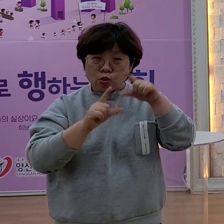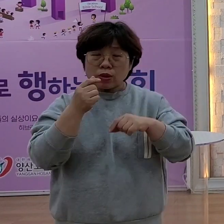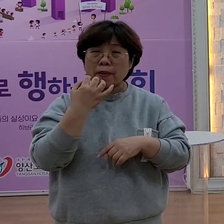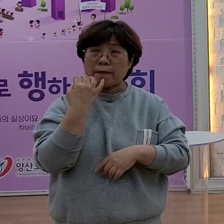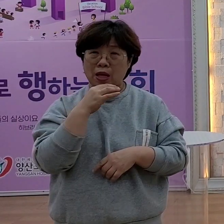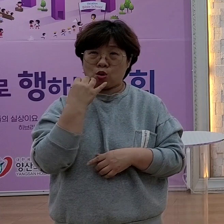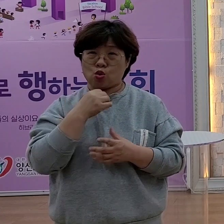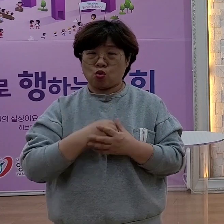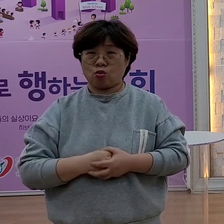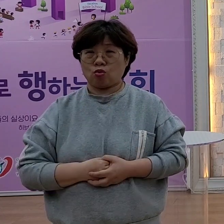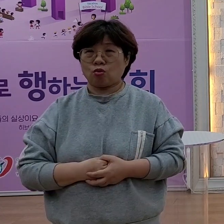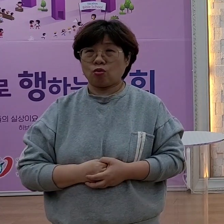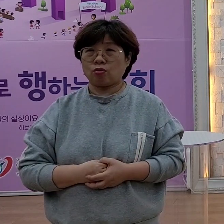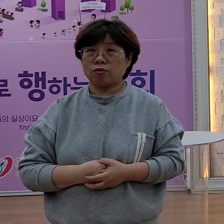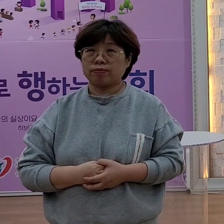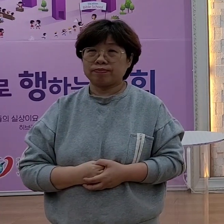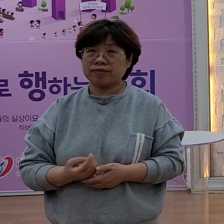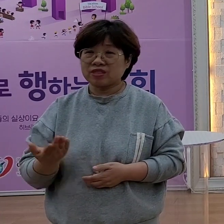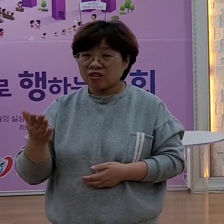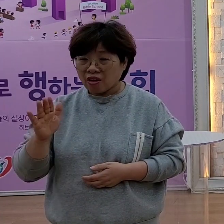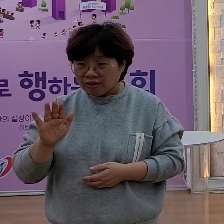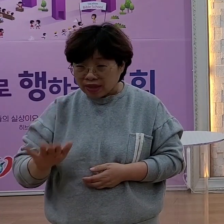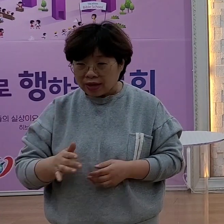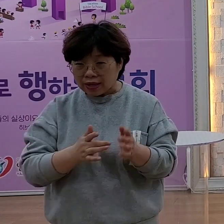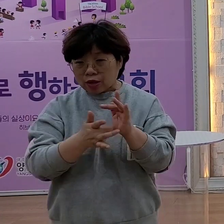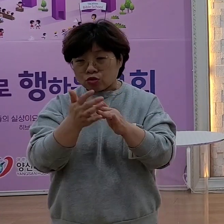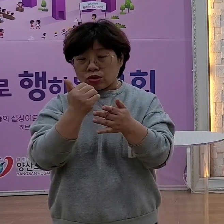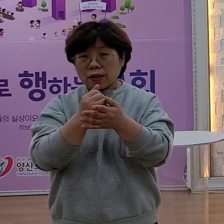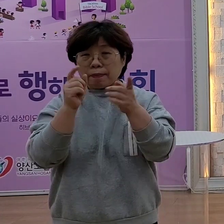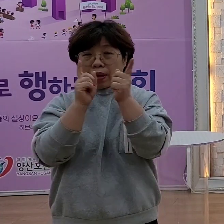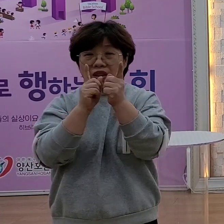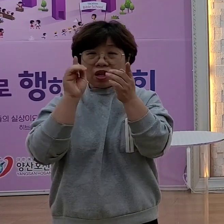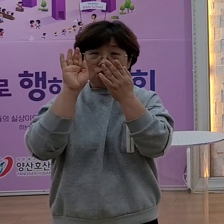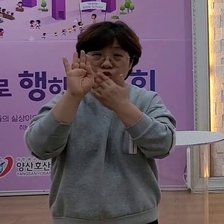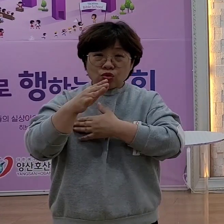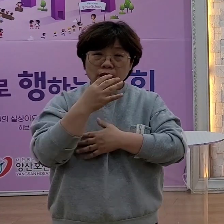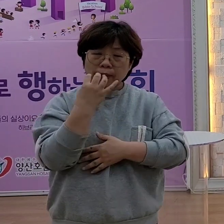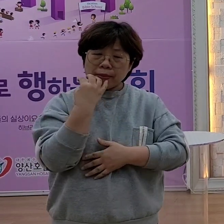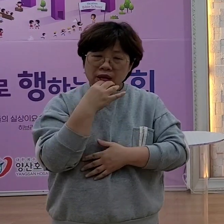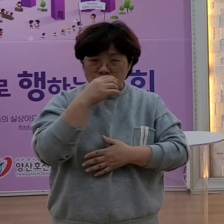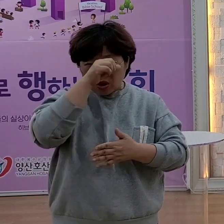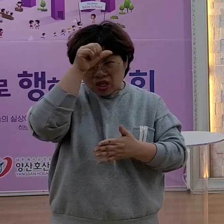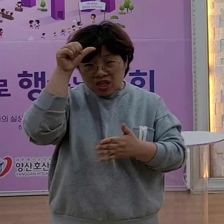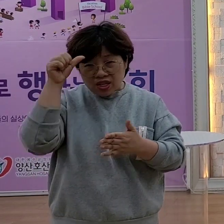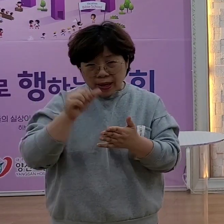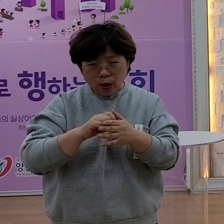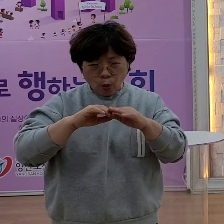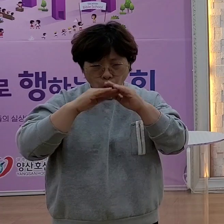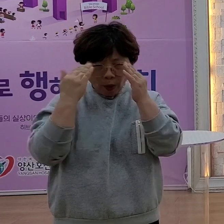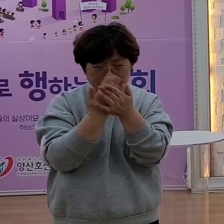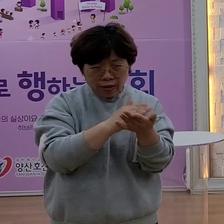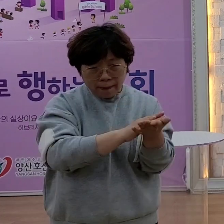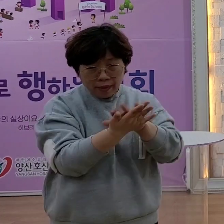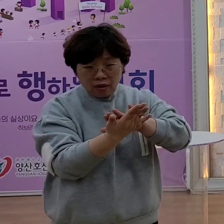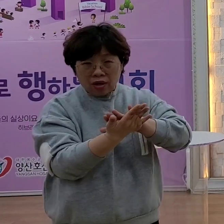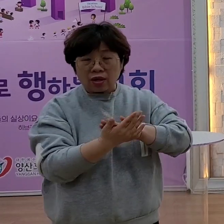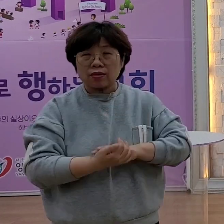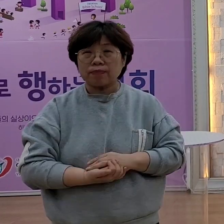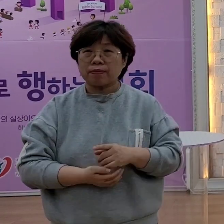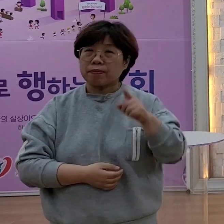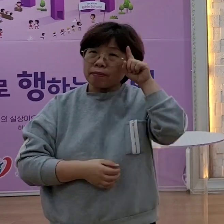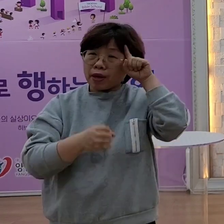그런 일반적인 평범한 인생이었습니다. 그런데 예수님을 만난 후에 이 베드로의 인생이 어떻게 바뀌었습니까?